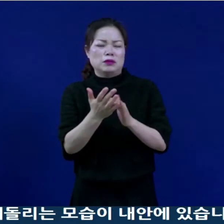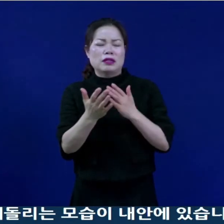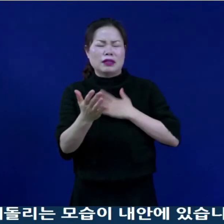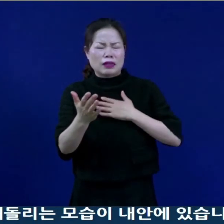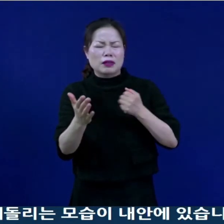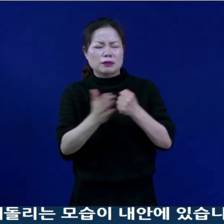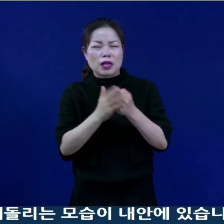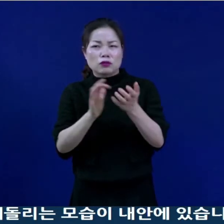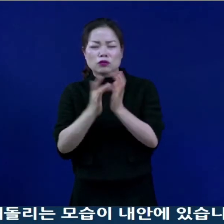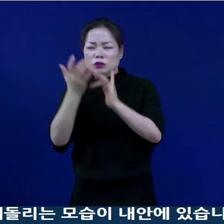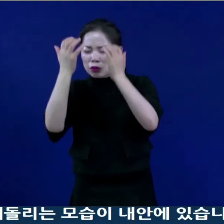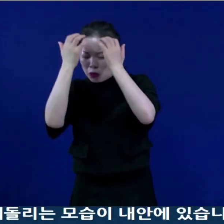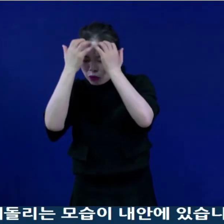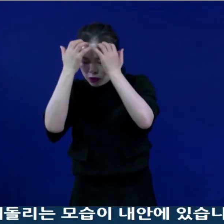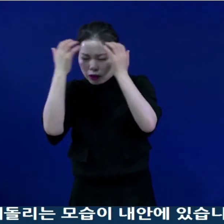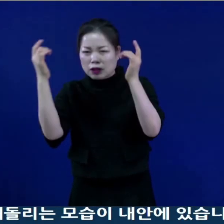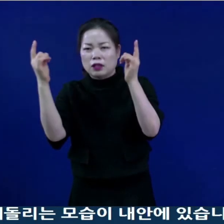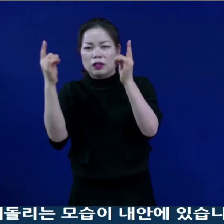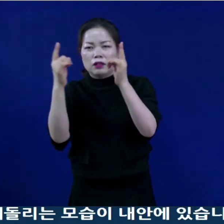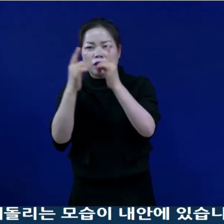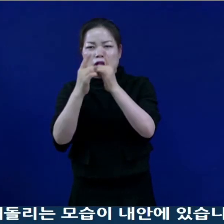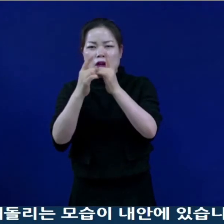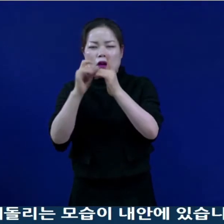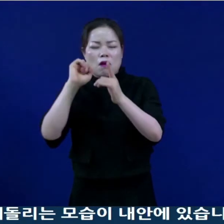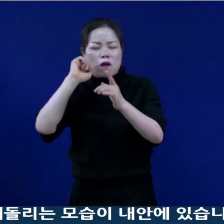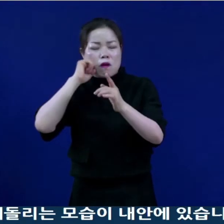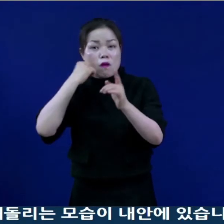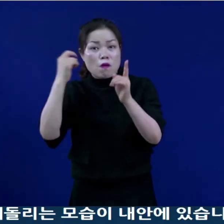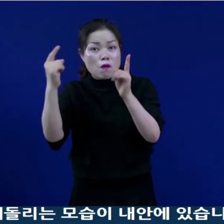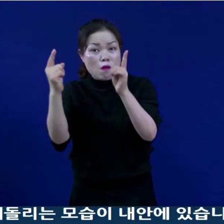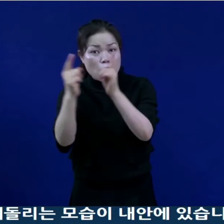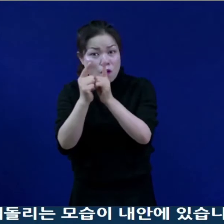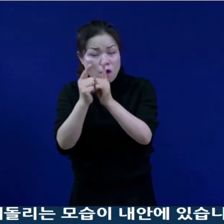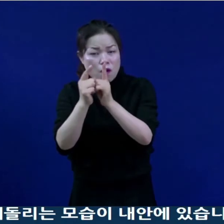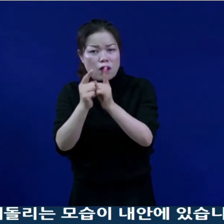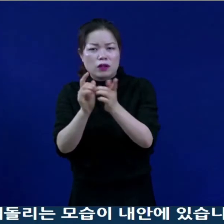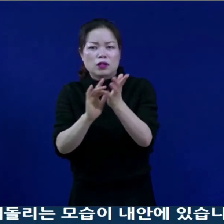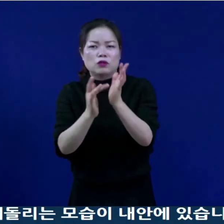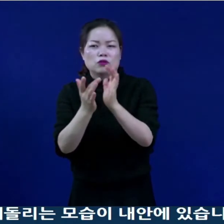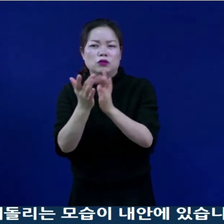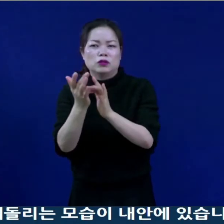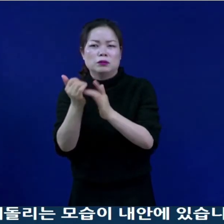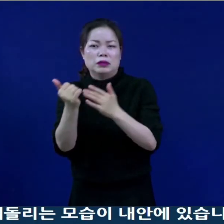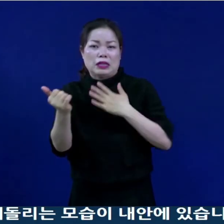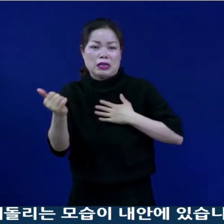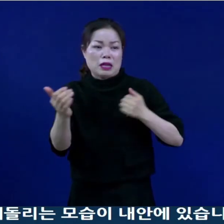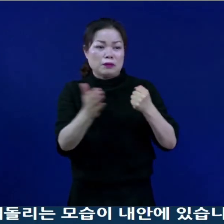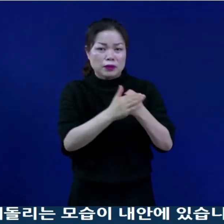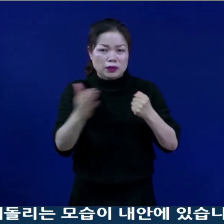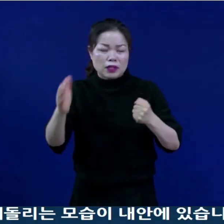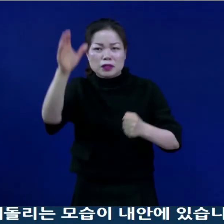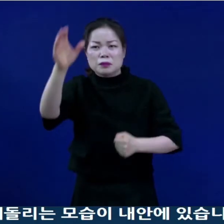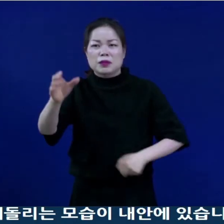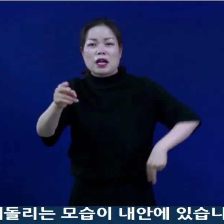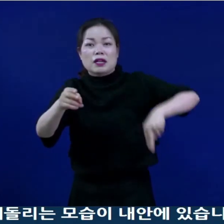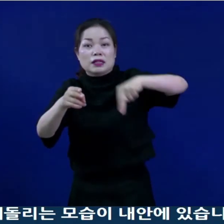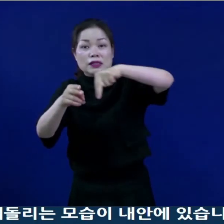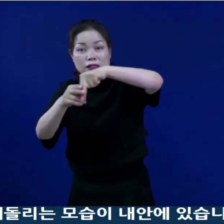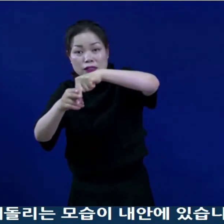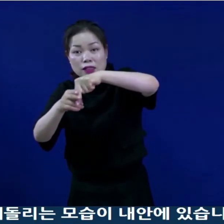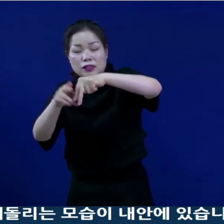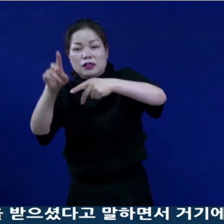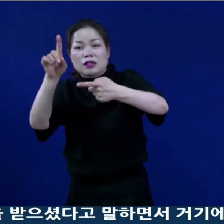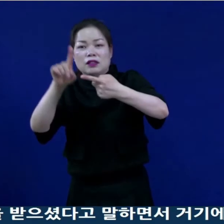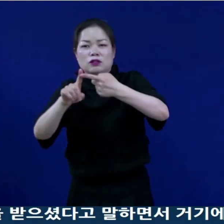때문에 예수님께서 그 모진 질고를 당하셔야 했다. 나 때문에 예수님께서 십자가를 지셔야 했다라고 우리가 고백할 수 있어야